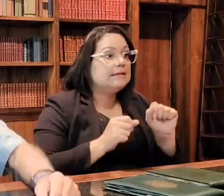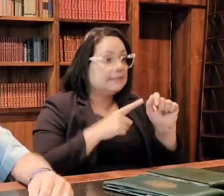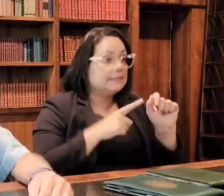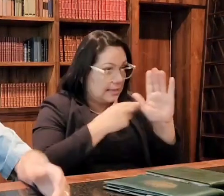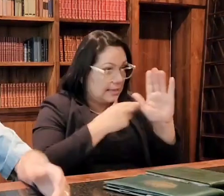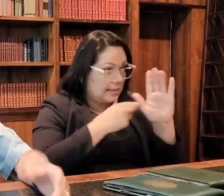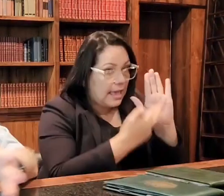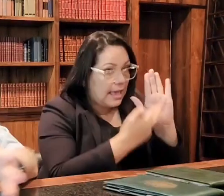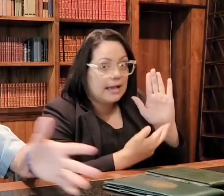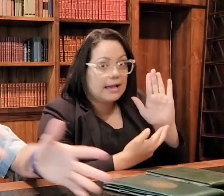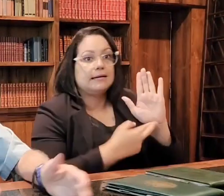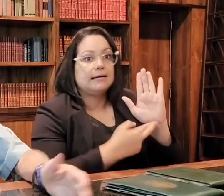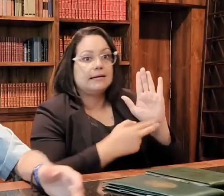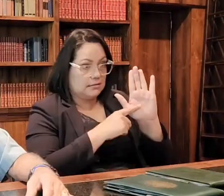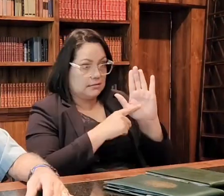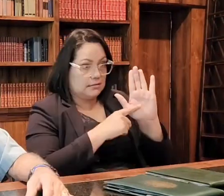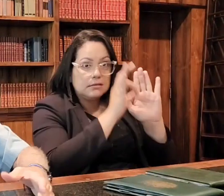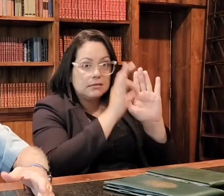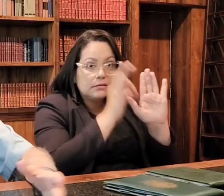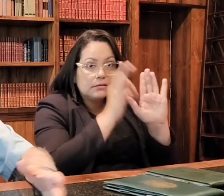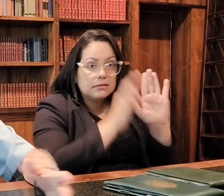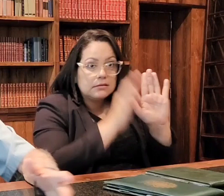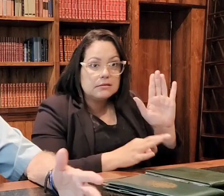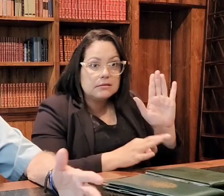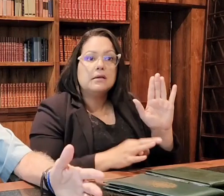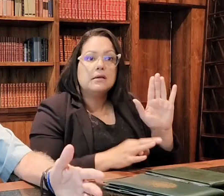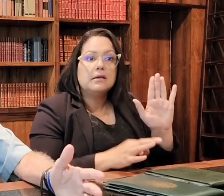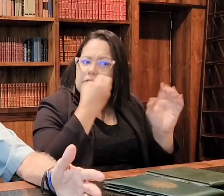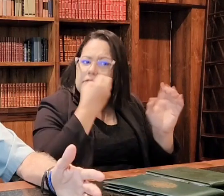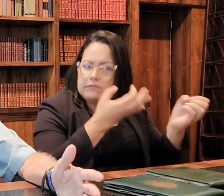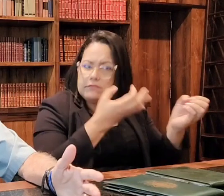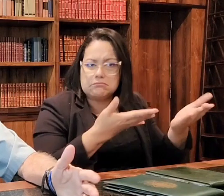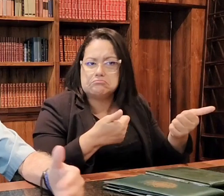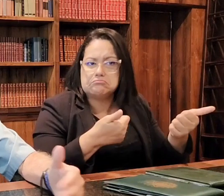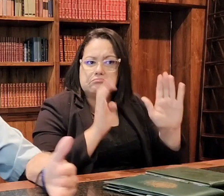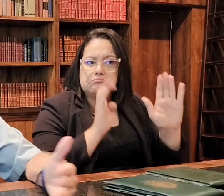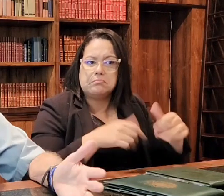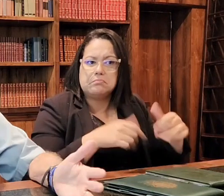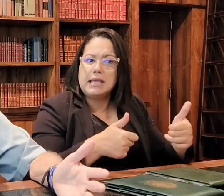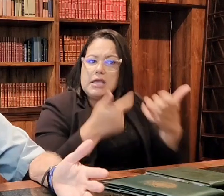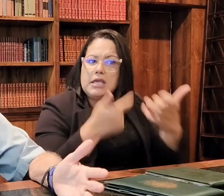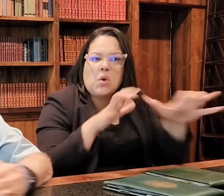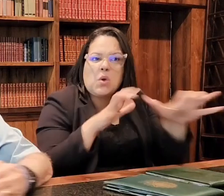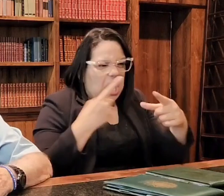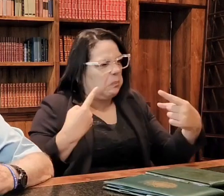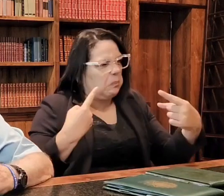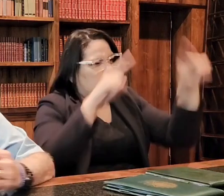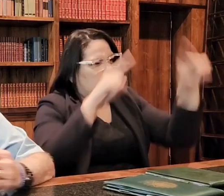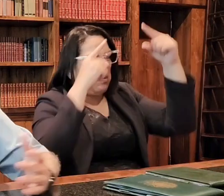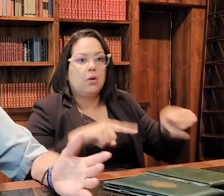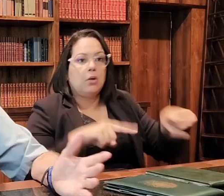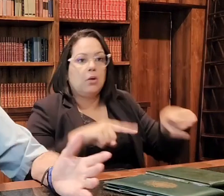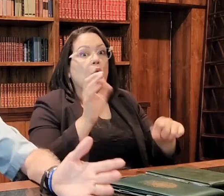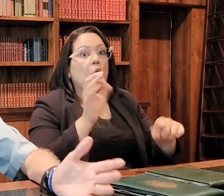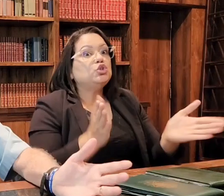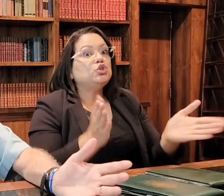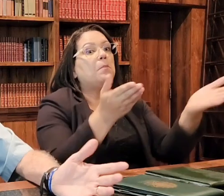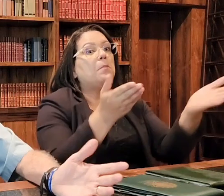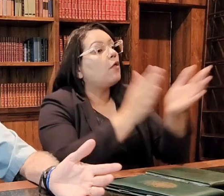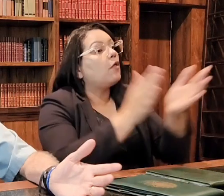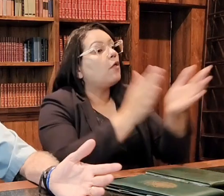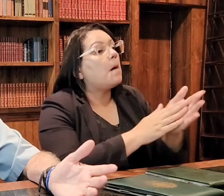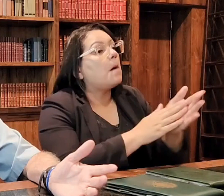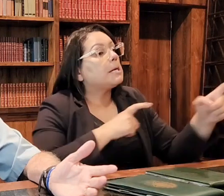normas, participa as autoridades, né, competentes, é bem-vindo. Nós não queremos o confronto, nem estimulo ninguém a partir para o